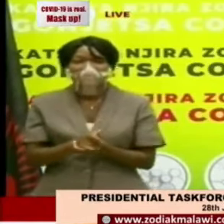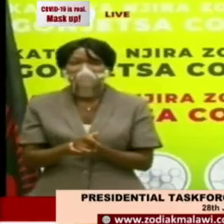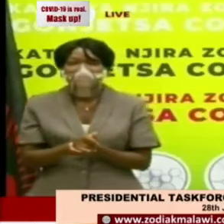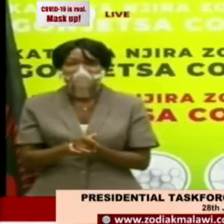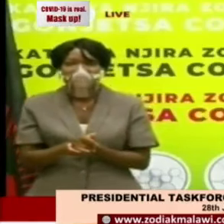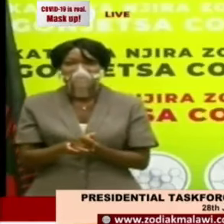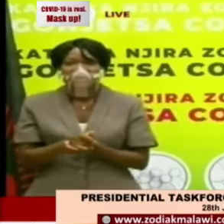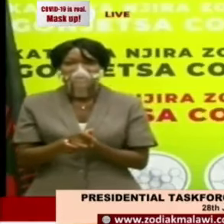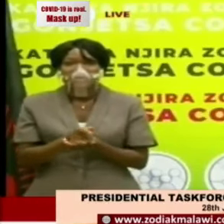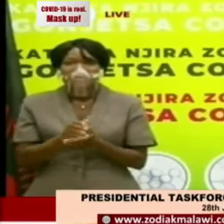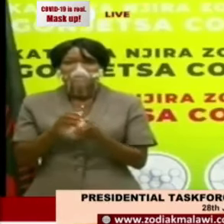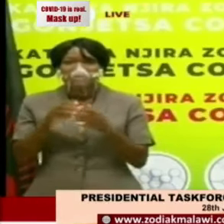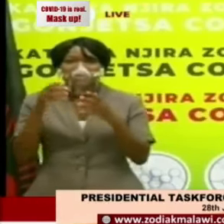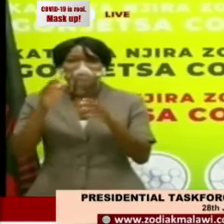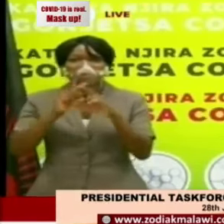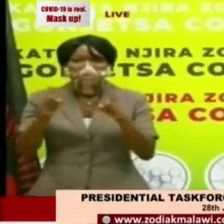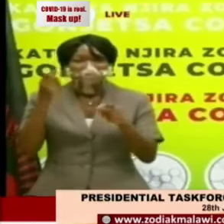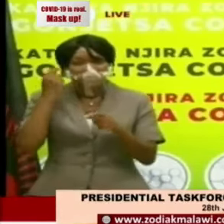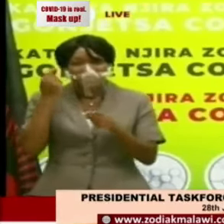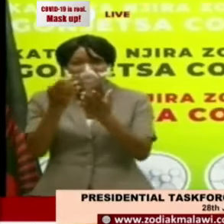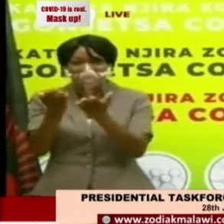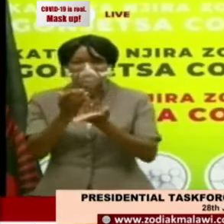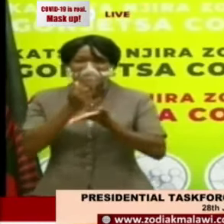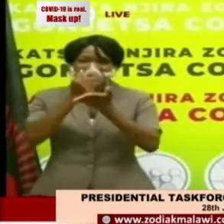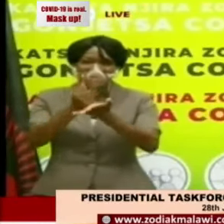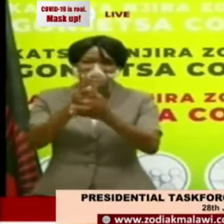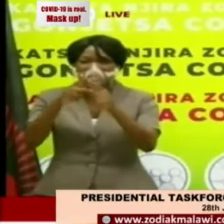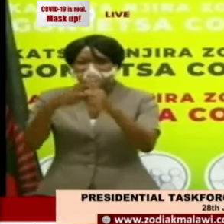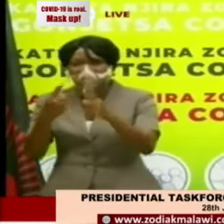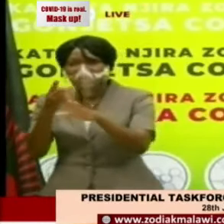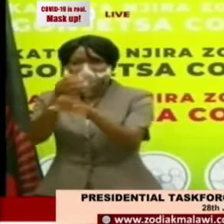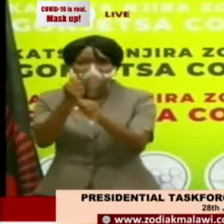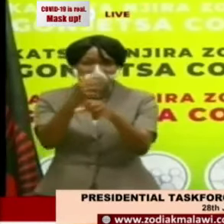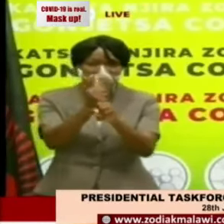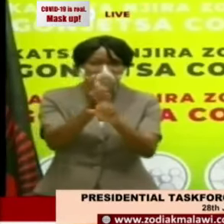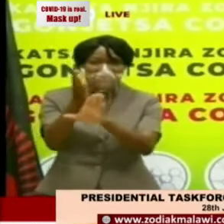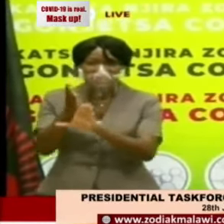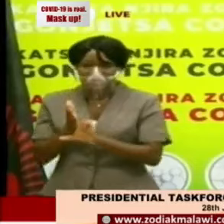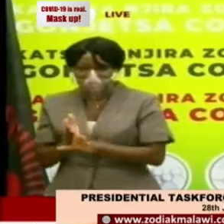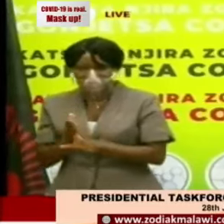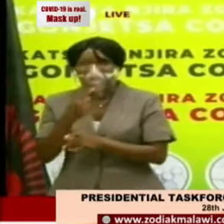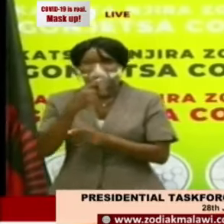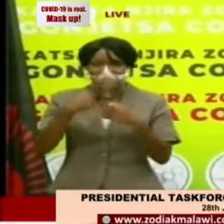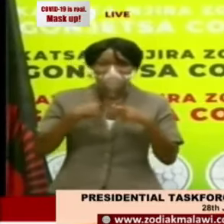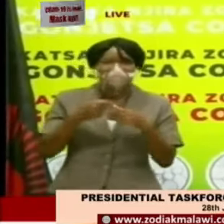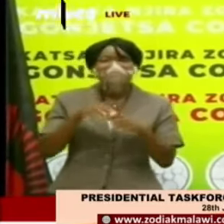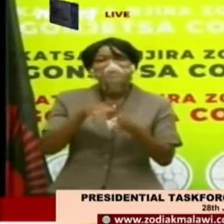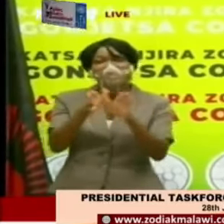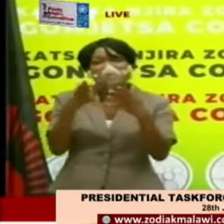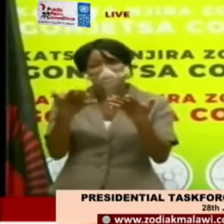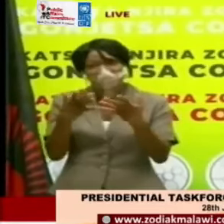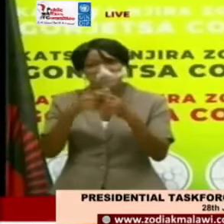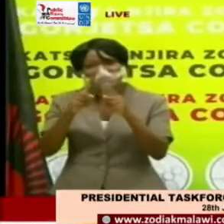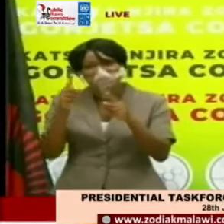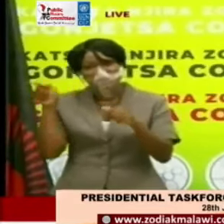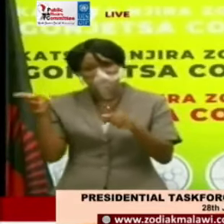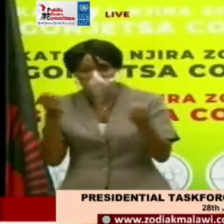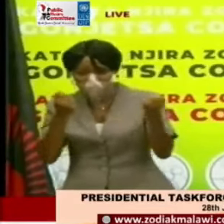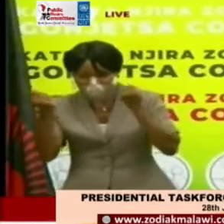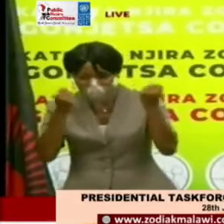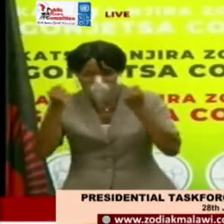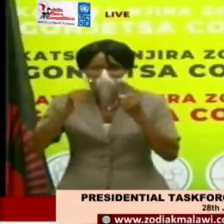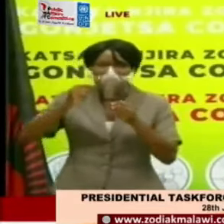bungo siyana-siyana akhala kutiuza komaso anali ndi ngati komiti anapita chigawo chakumwera atiuza komaso tikudziwa